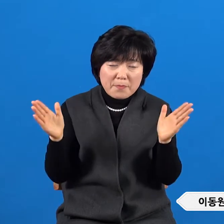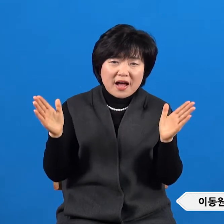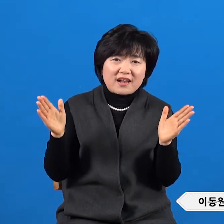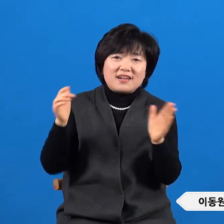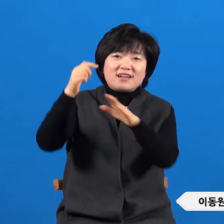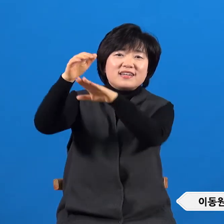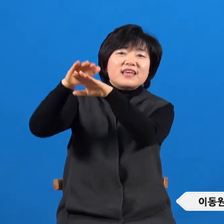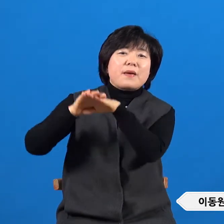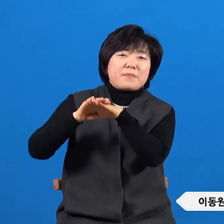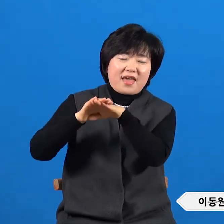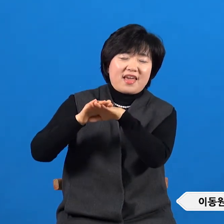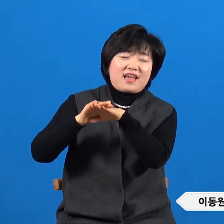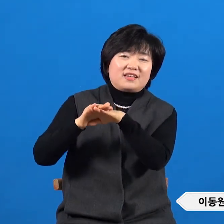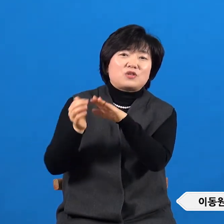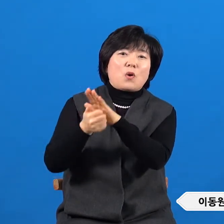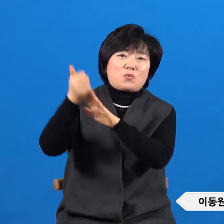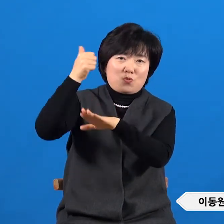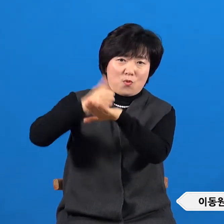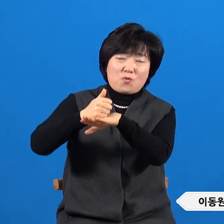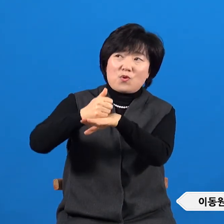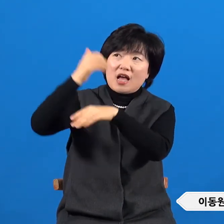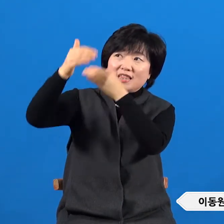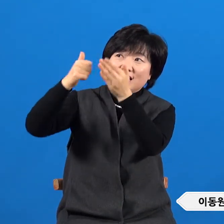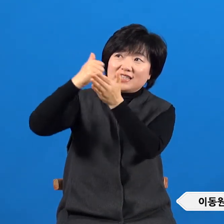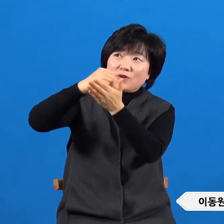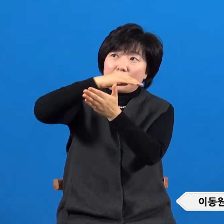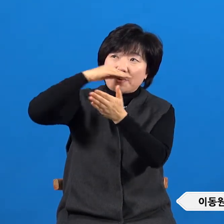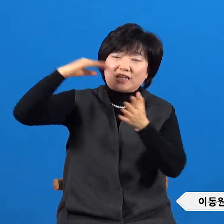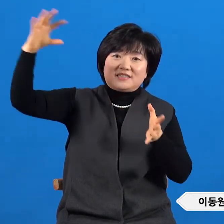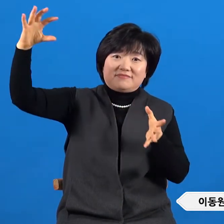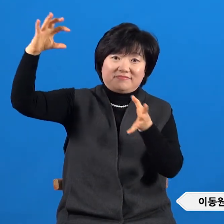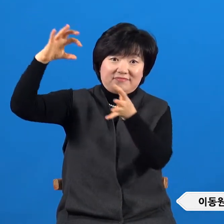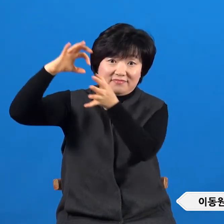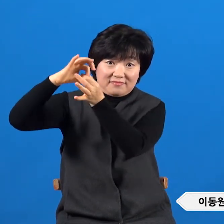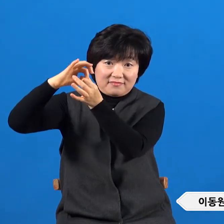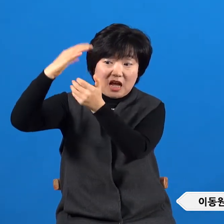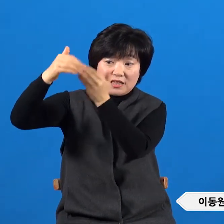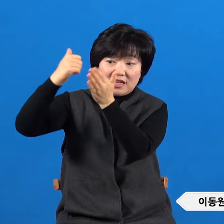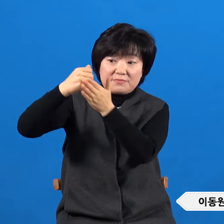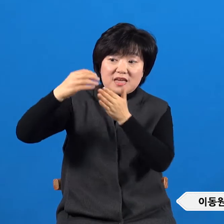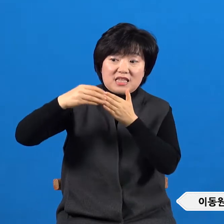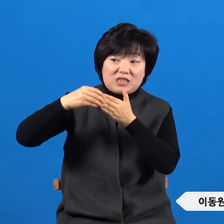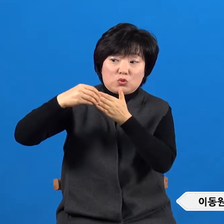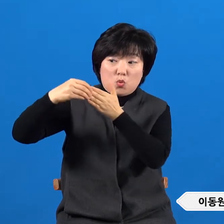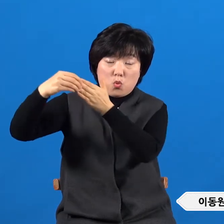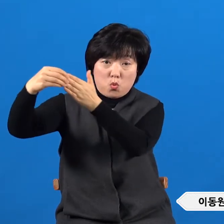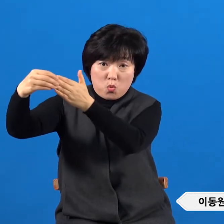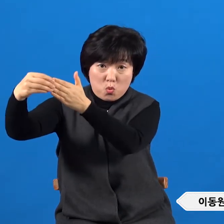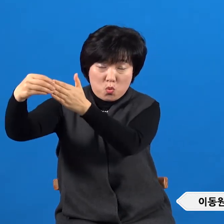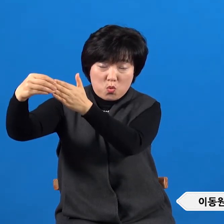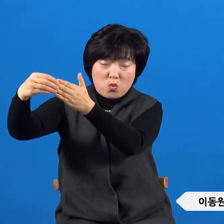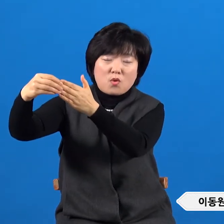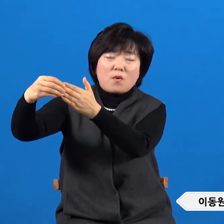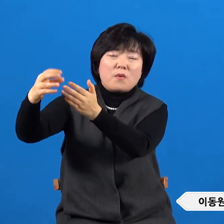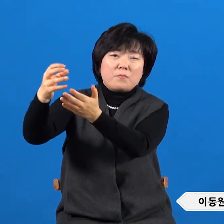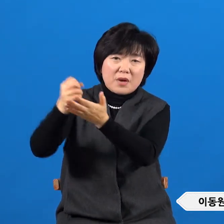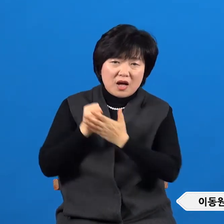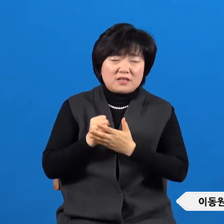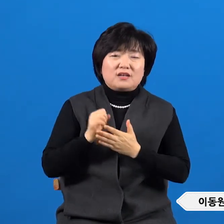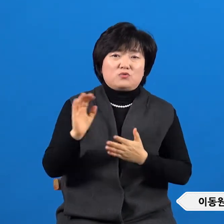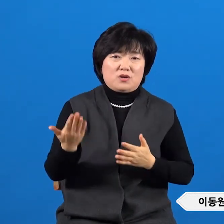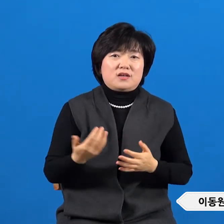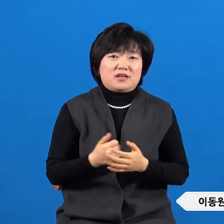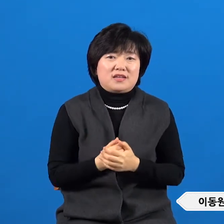있습니다. 예배를 등한히 하는 사람은 결국 하나님의 인도를 경험하지 못하고 인생의 장에서 표류할